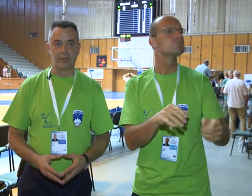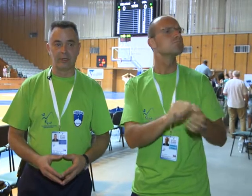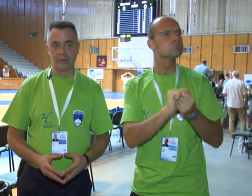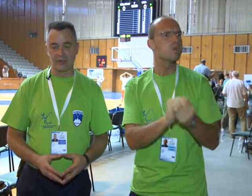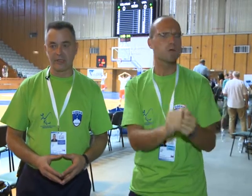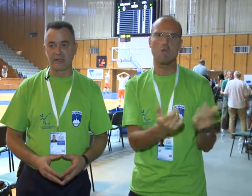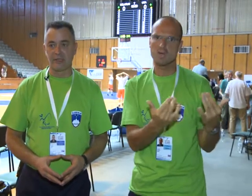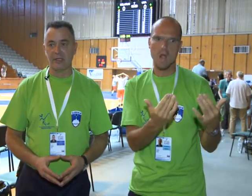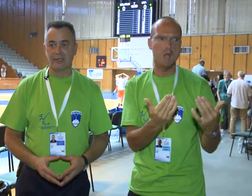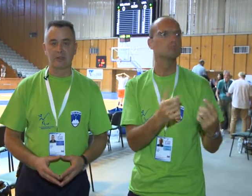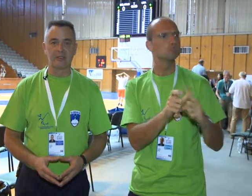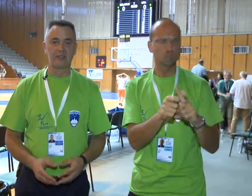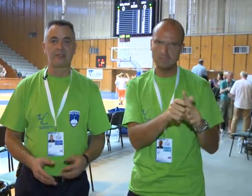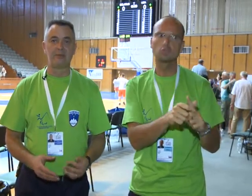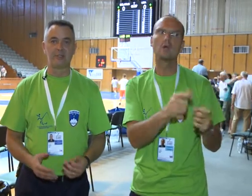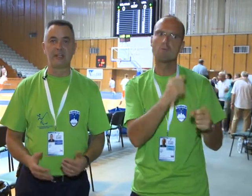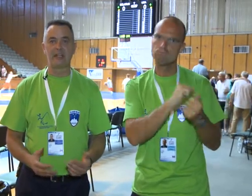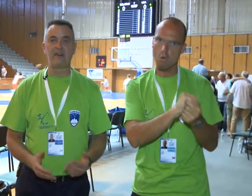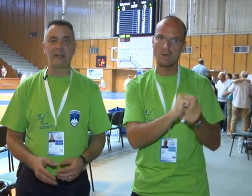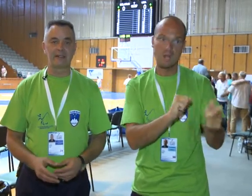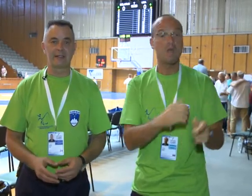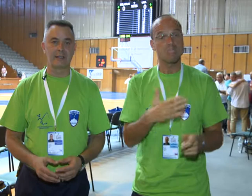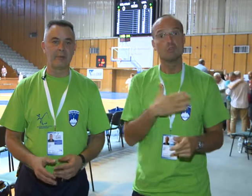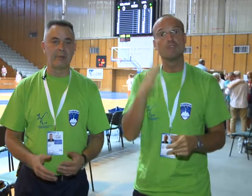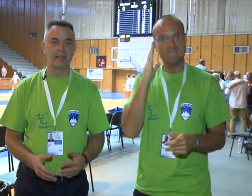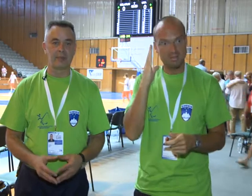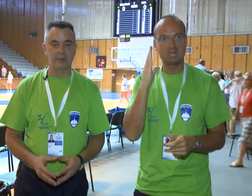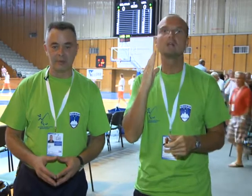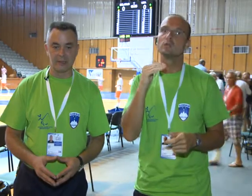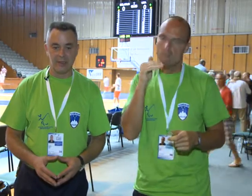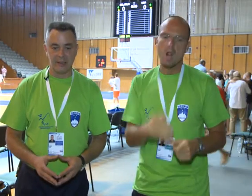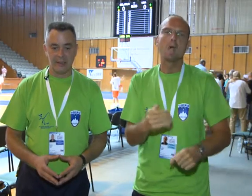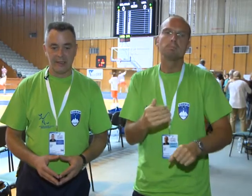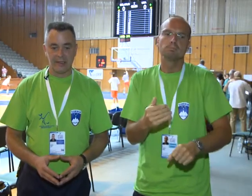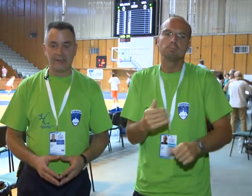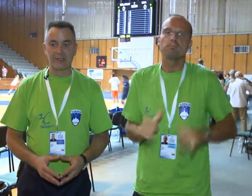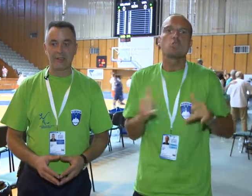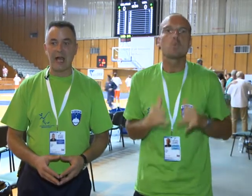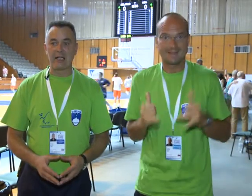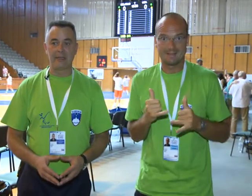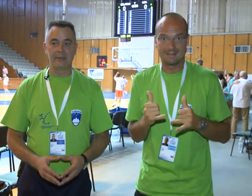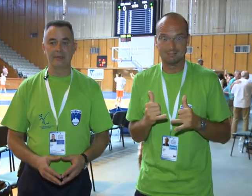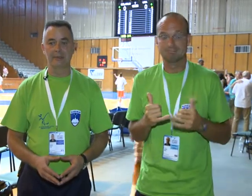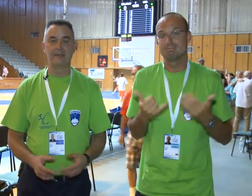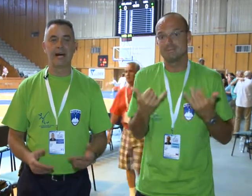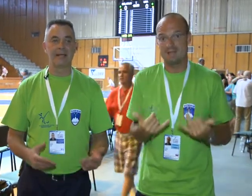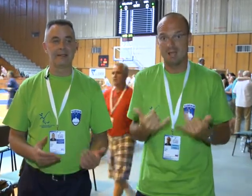in čvrsto, tako da so se mogli naši fanti kar na momente potruditi. Zdaj nas čaka dan,